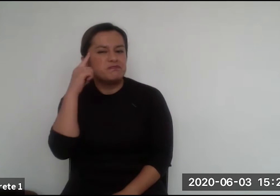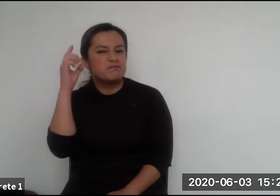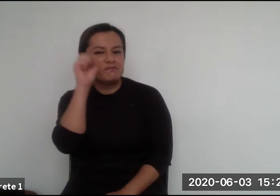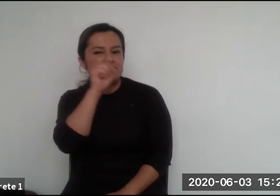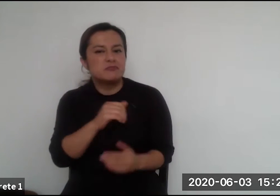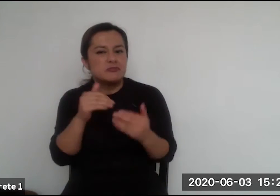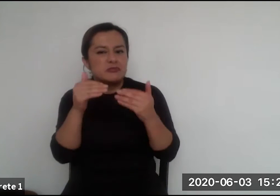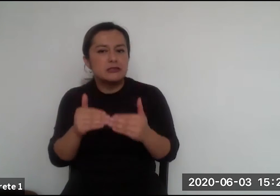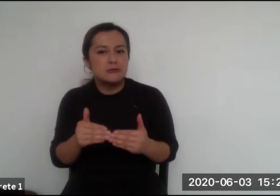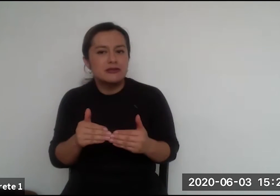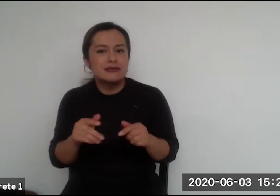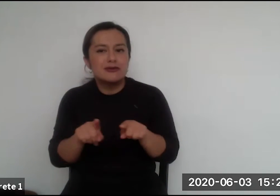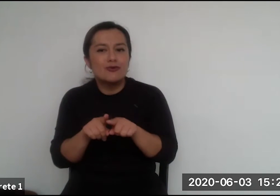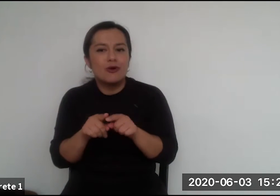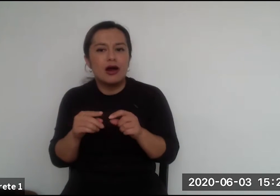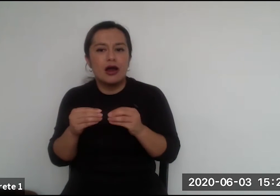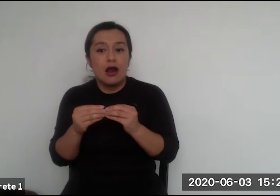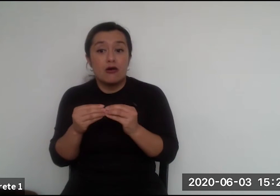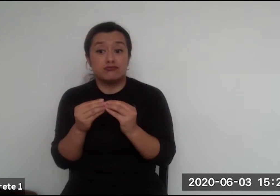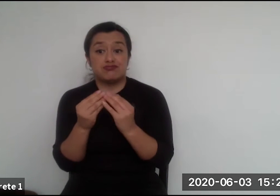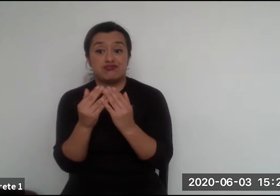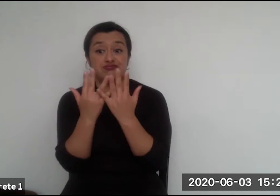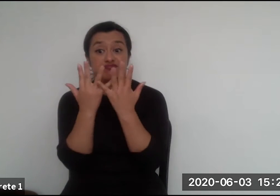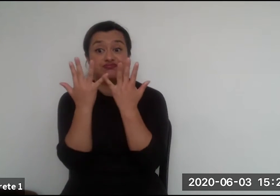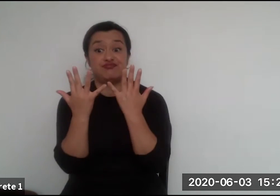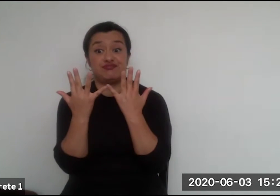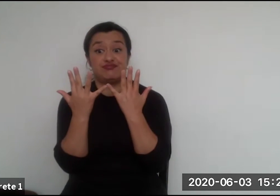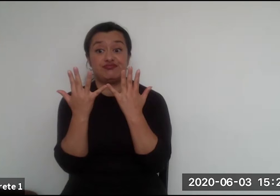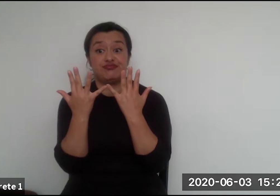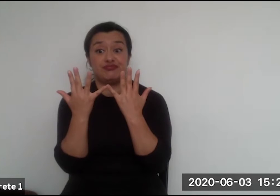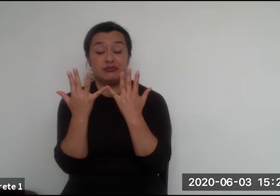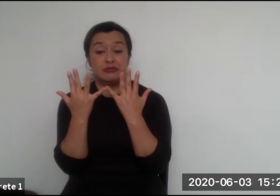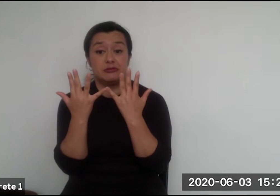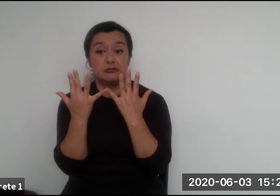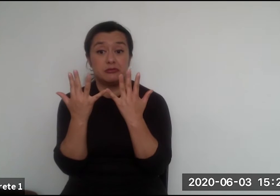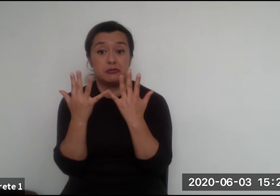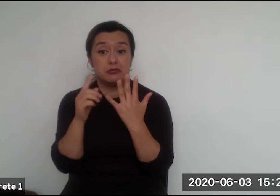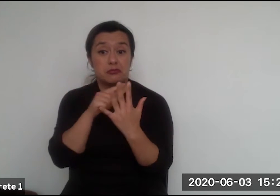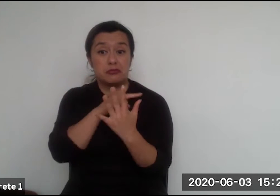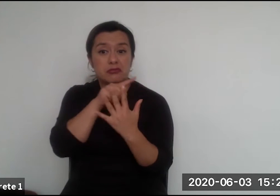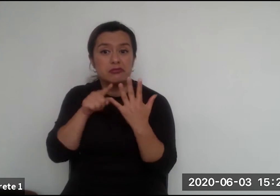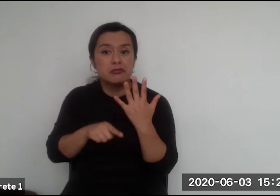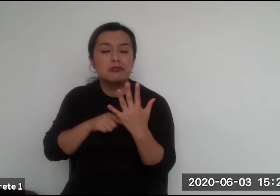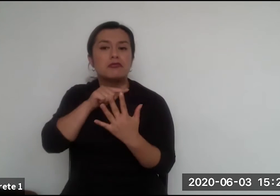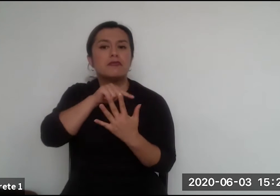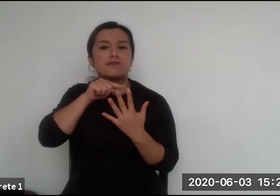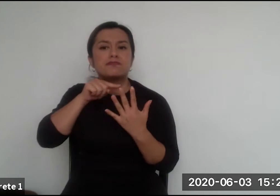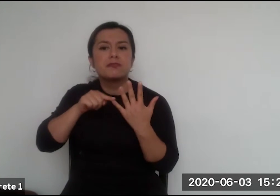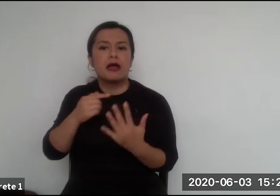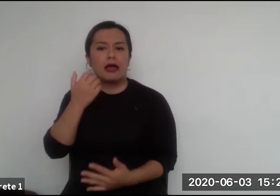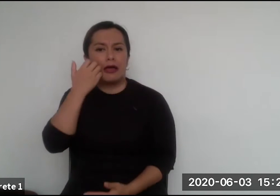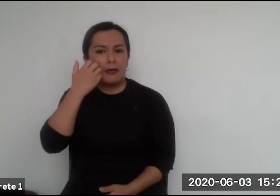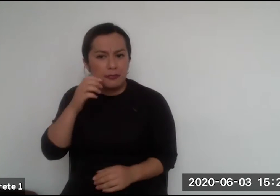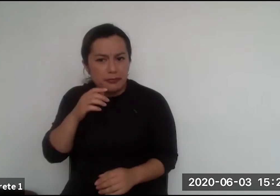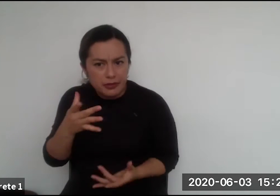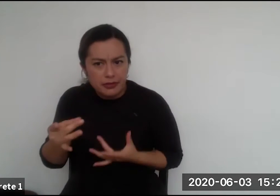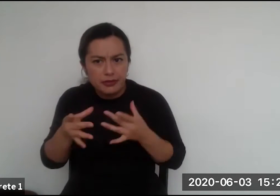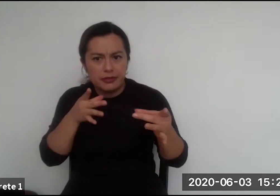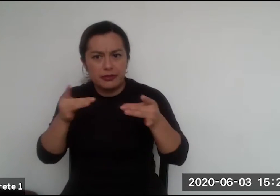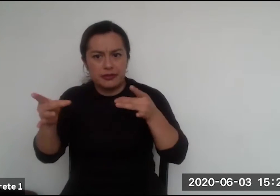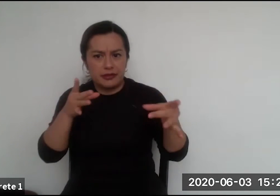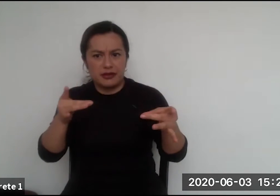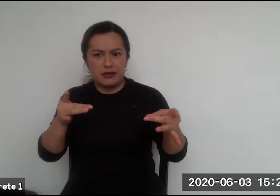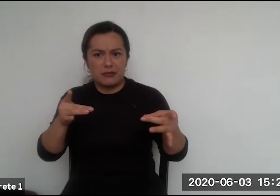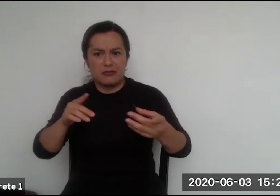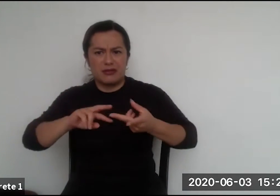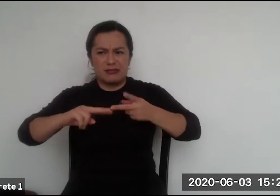falar sobre confinamento social, sobre o isolamento social,